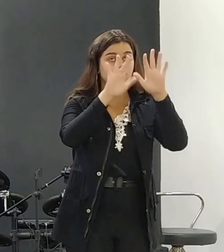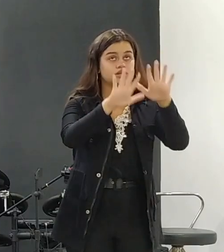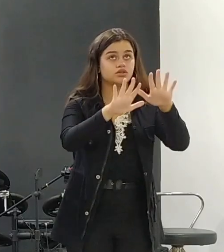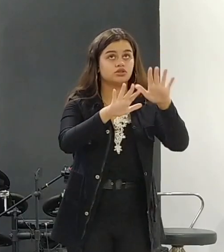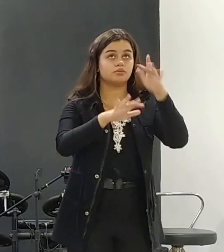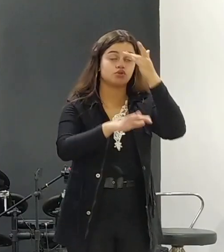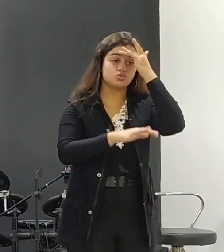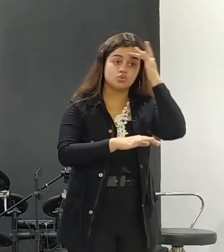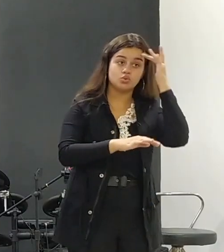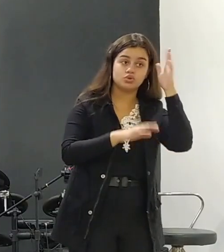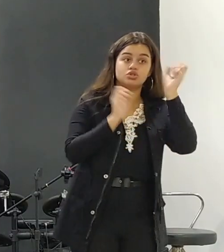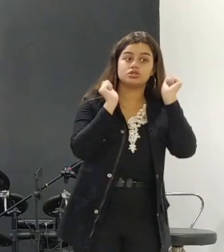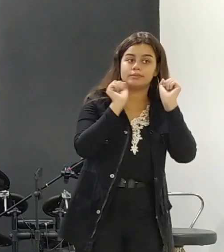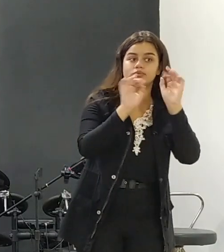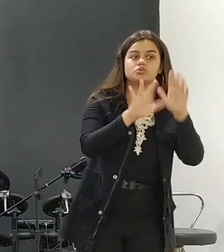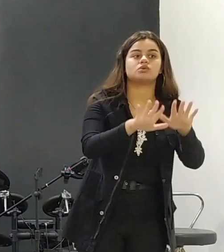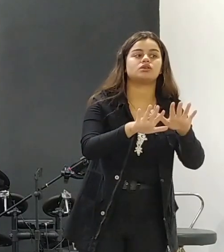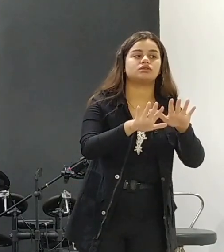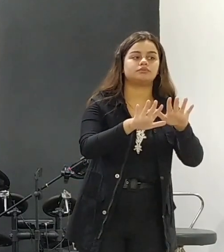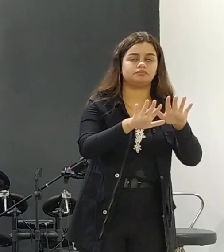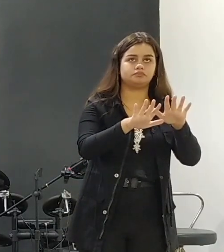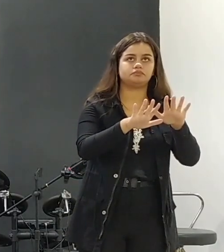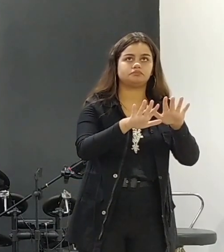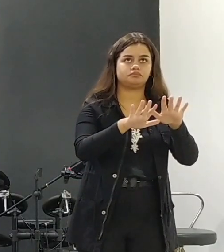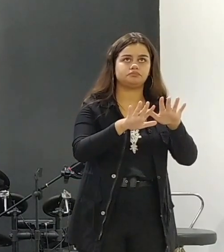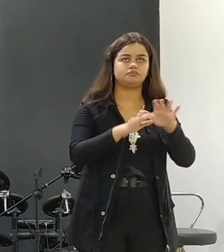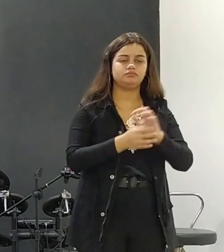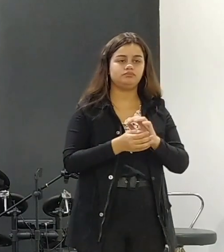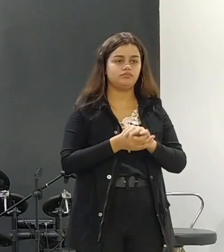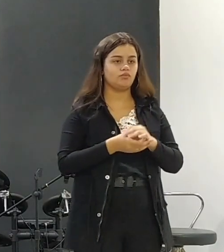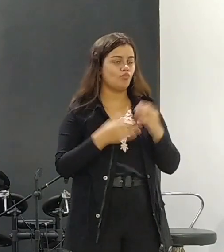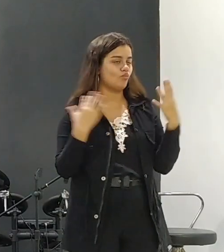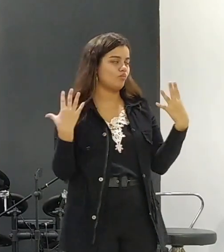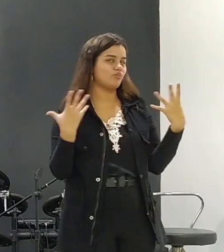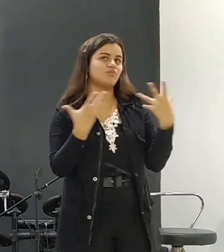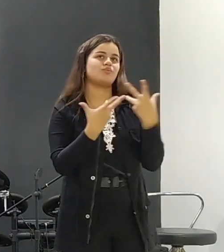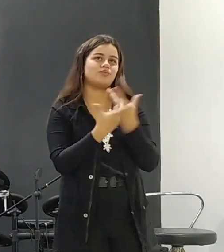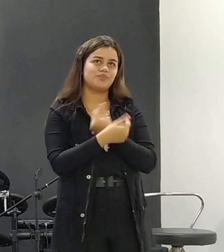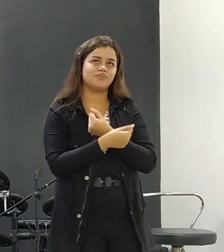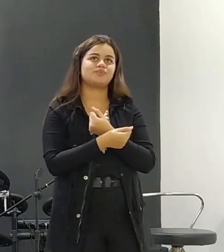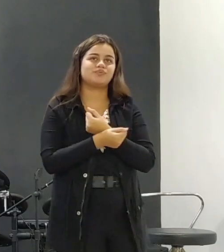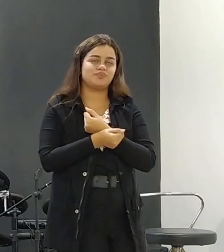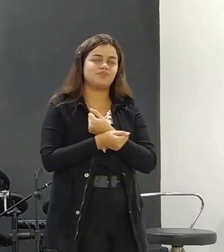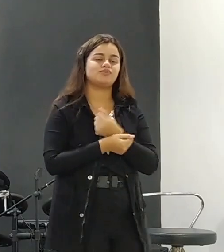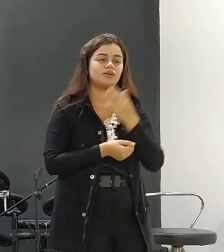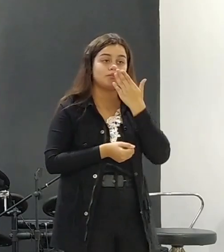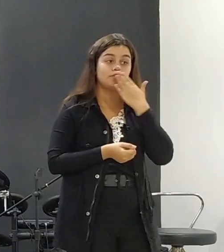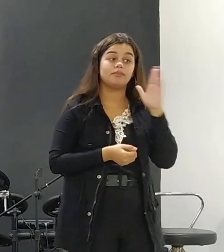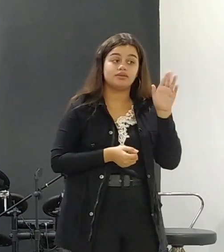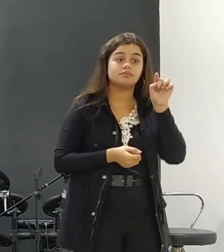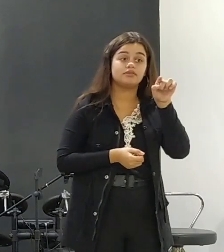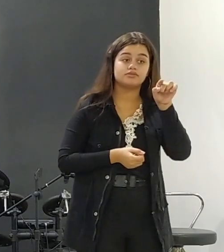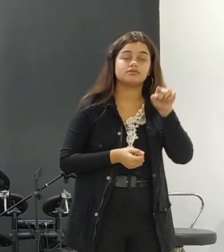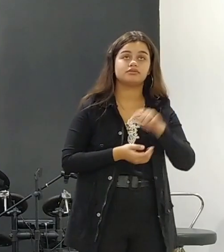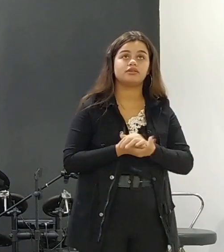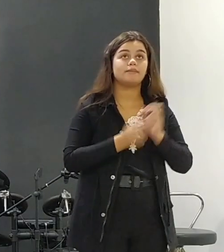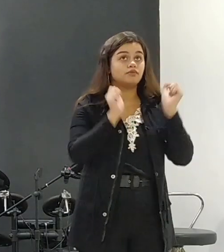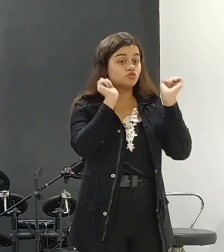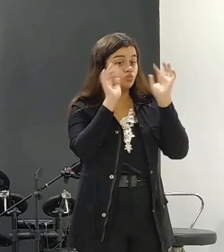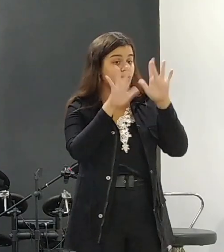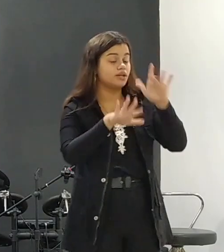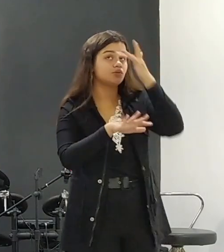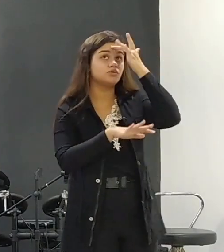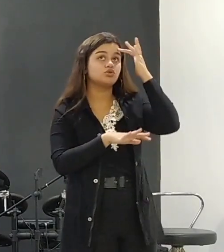E abençoarei os que te abençoarem. Olha bem que coisa tremenda Deus fala. Essa promessa é para você. Abençoarei os que